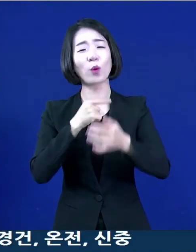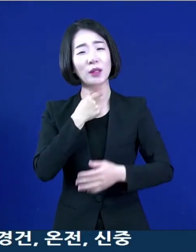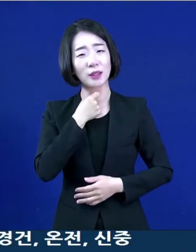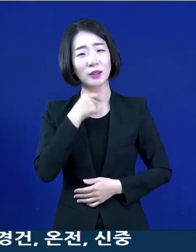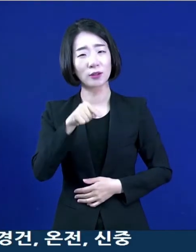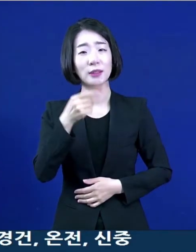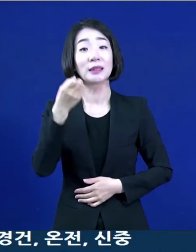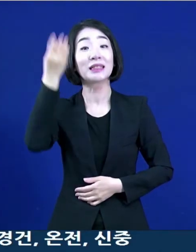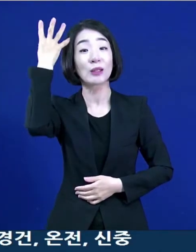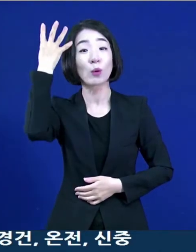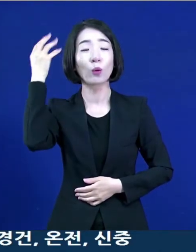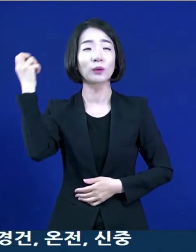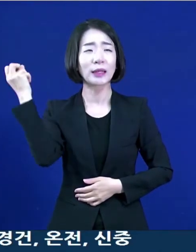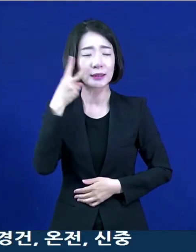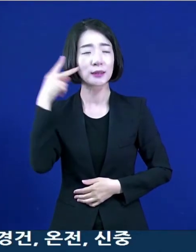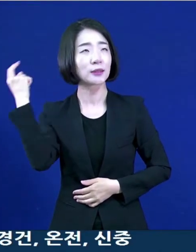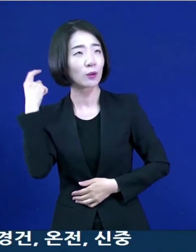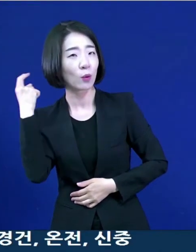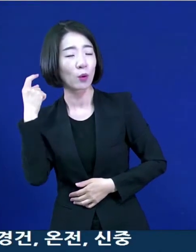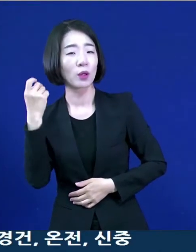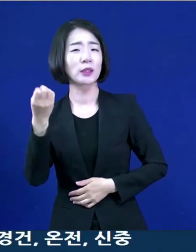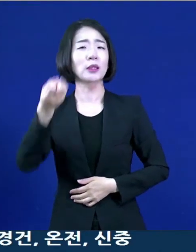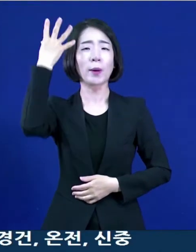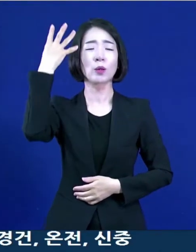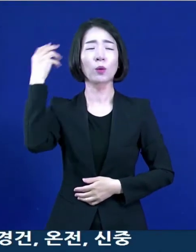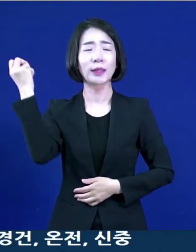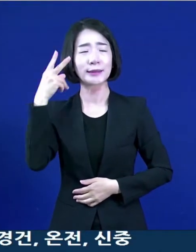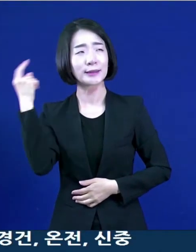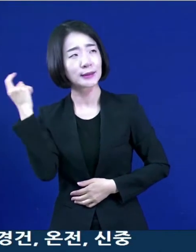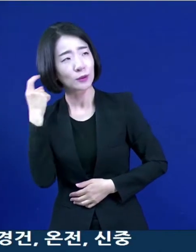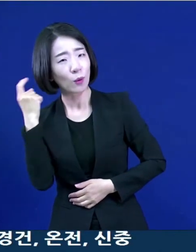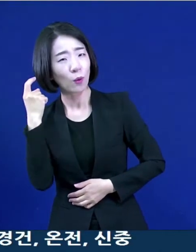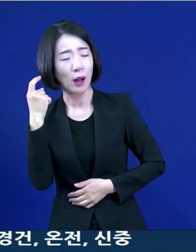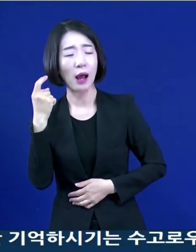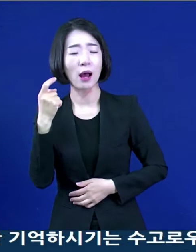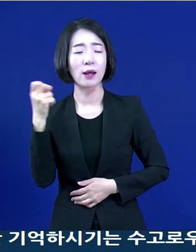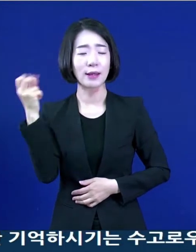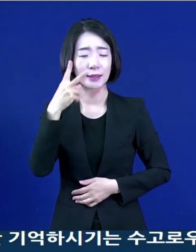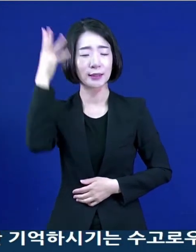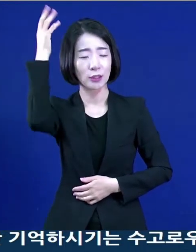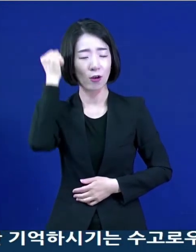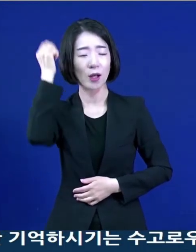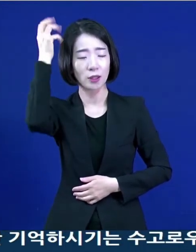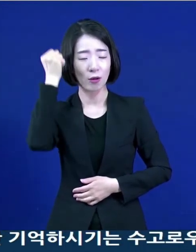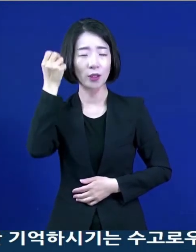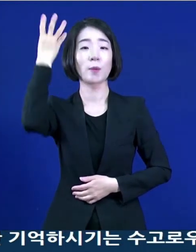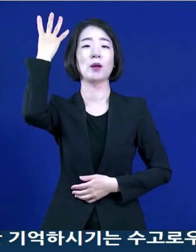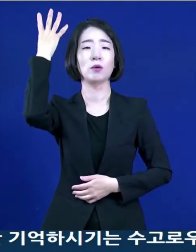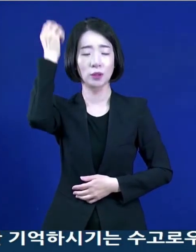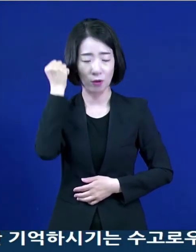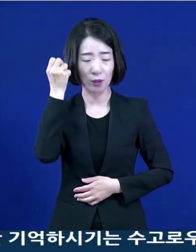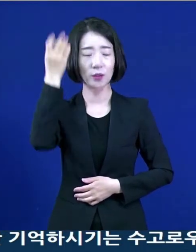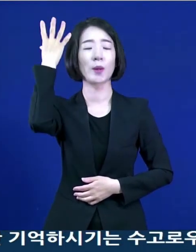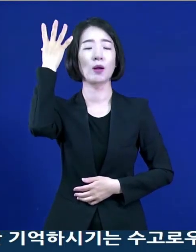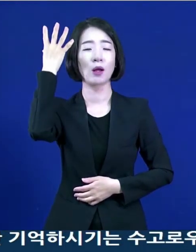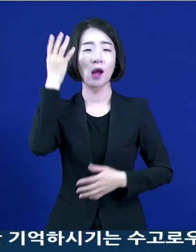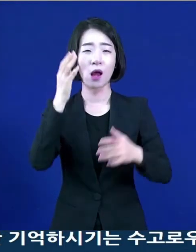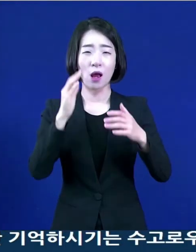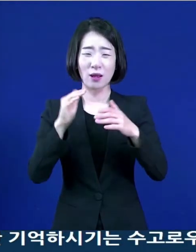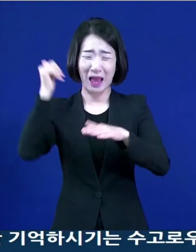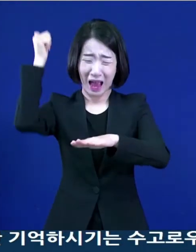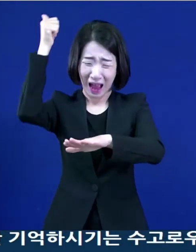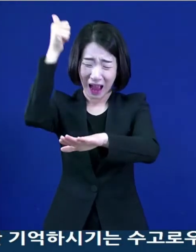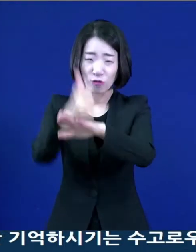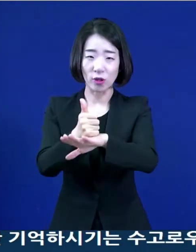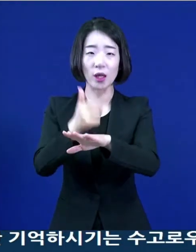듣고 잊어버리고 또 듣고 잊어버리고, 그렇게 듣다 보면 언젠가 기억이 난다. 우리